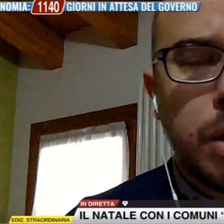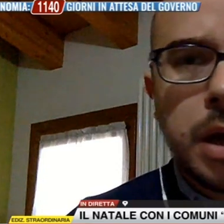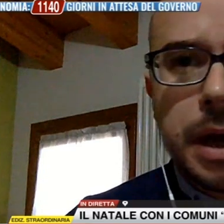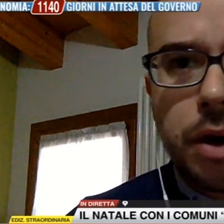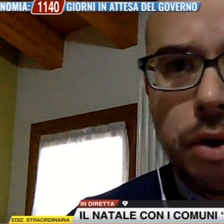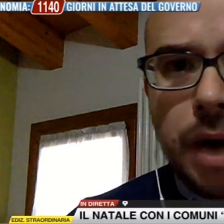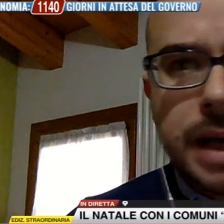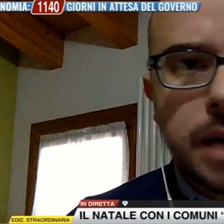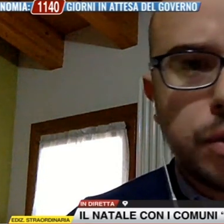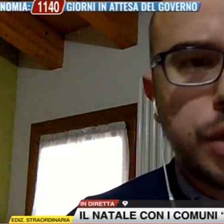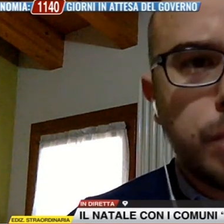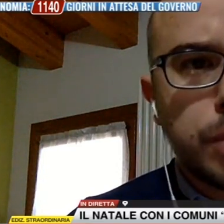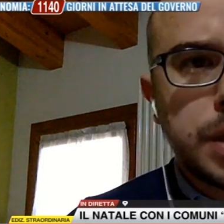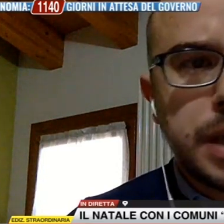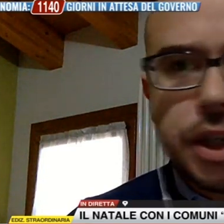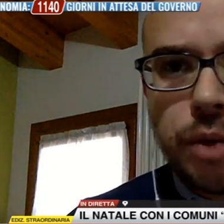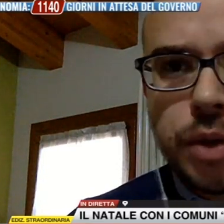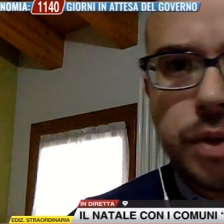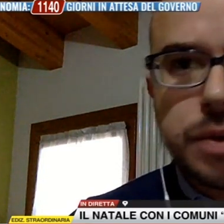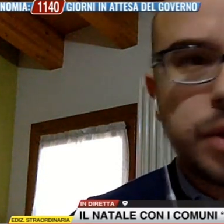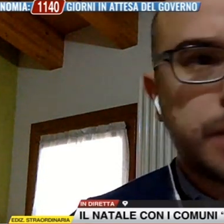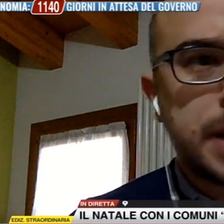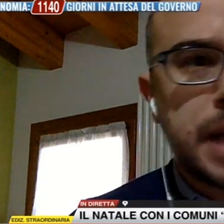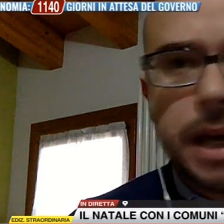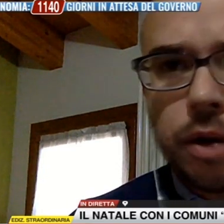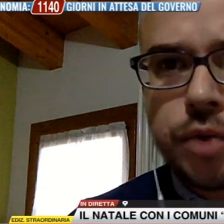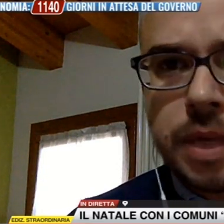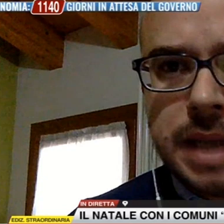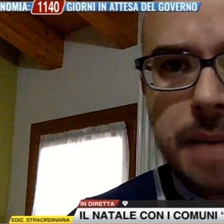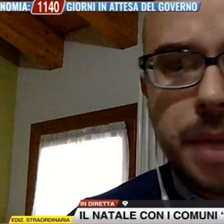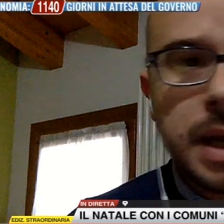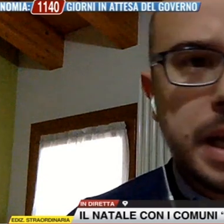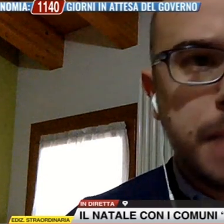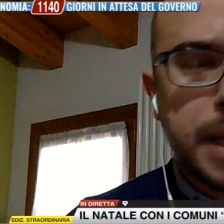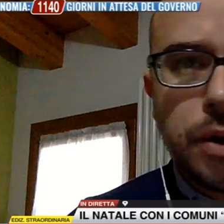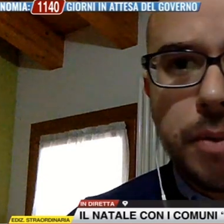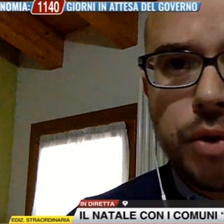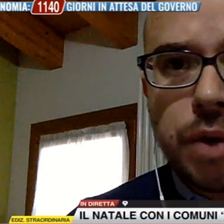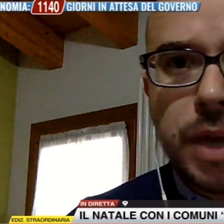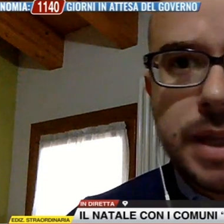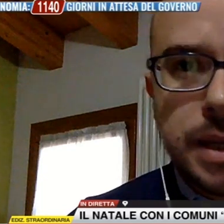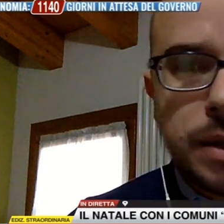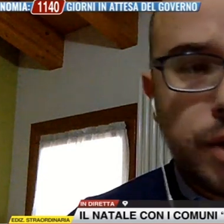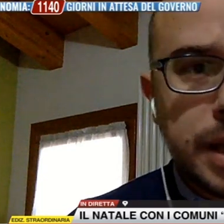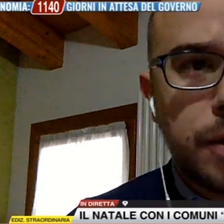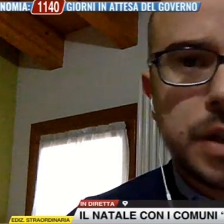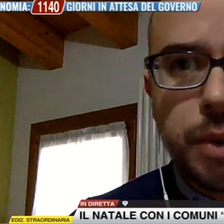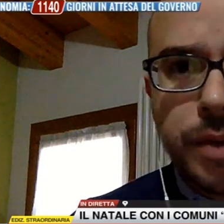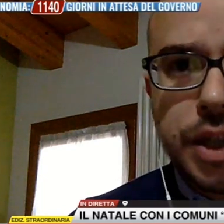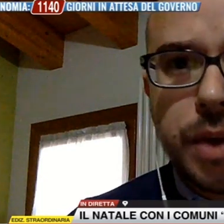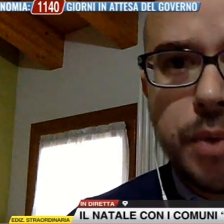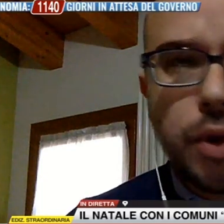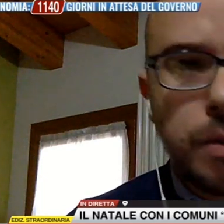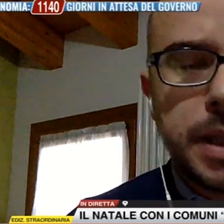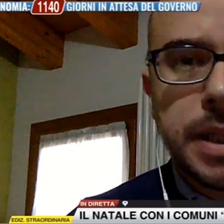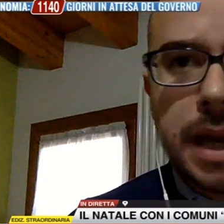però raccolgo anche la voce di numerosi sindaci, alcuni sono espressi anche oggi sulla stampa, in particolar modo di alcuni territori della nostra provincia,